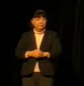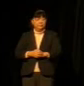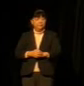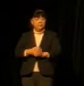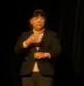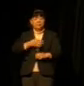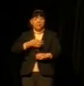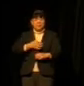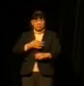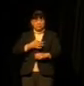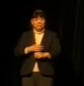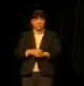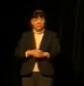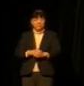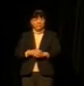不安、